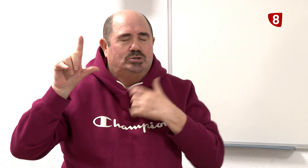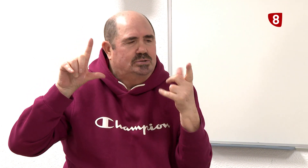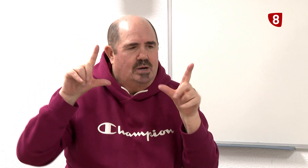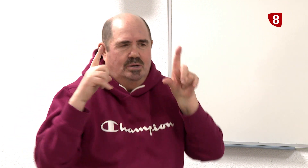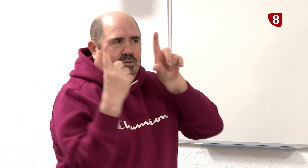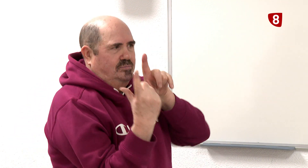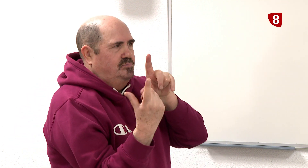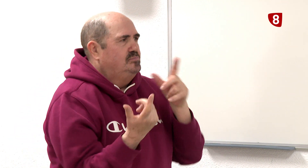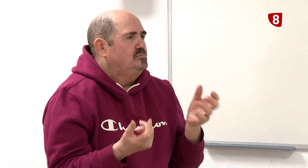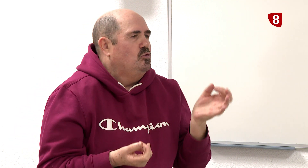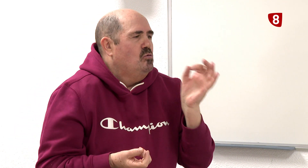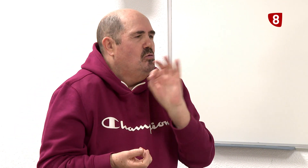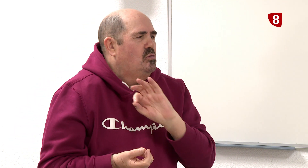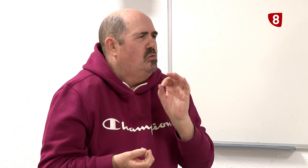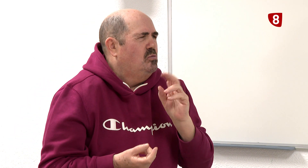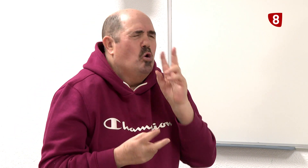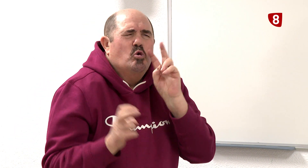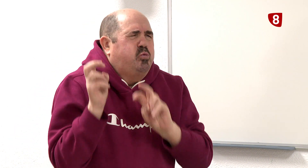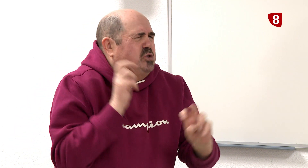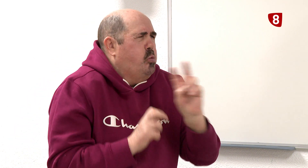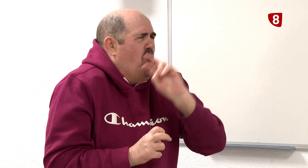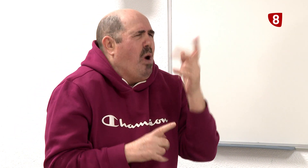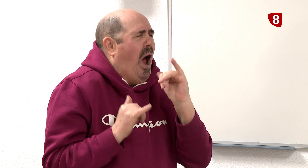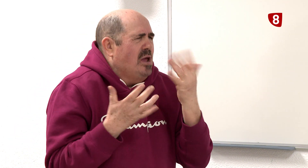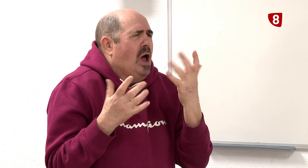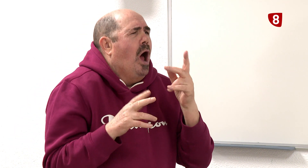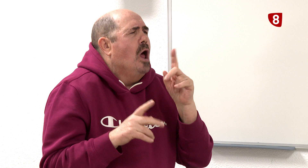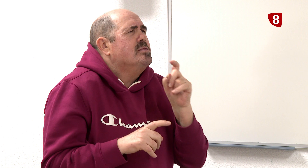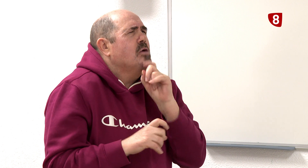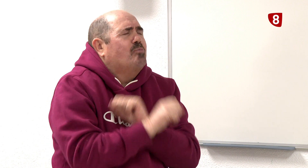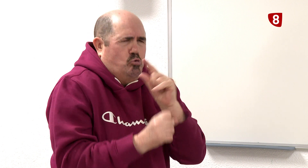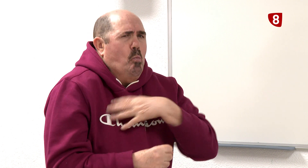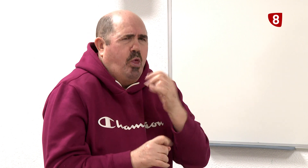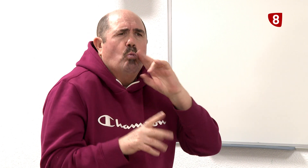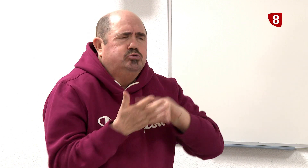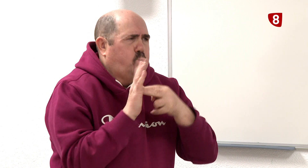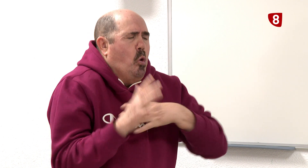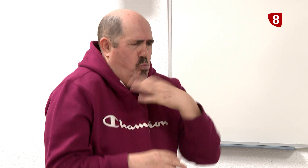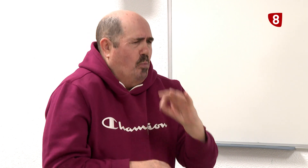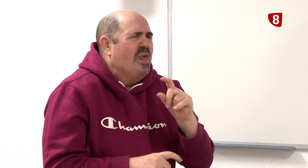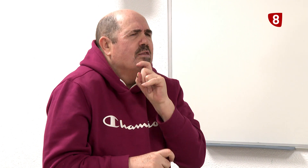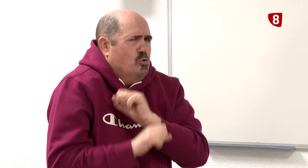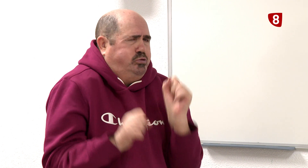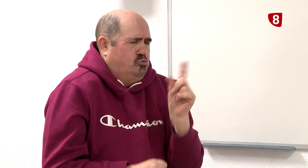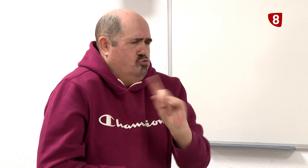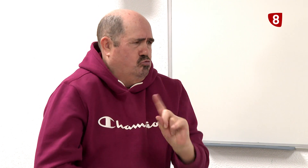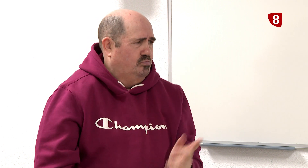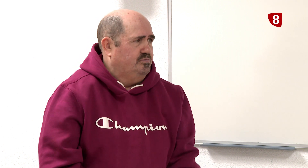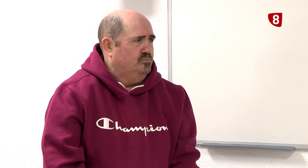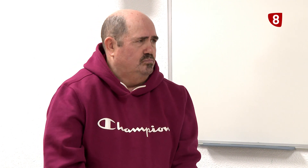pues como habéis visto antes, no puedo ponerme hacia la luz, tengo que ponerme siempre en contraluz, entonces bueno, pues nos adaptamos y no